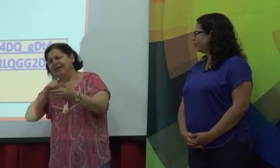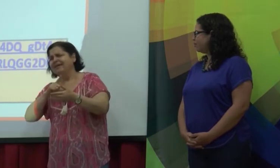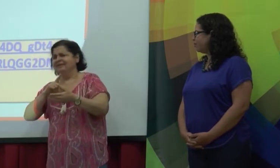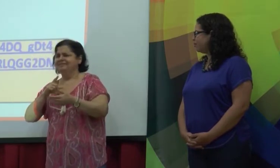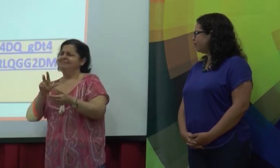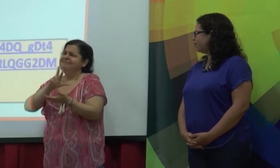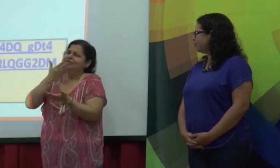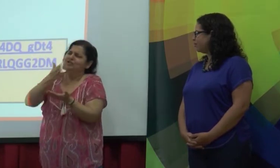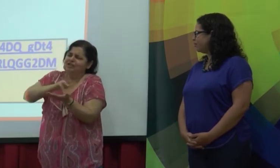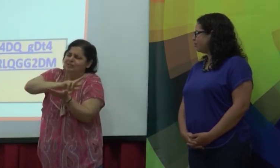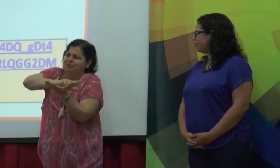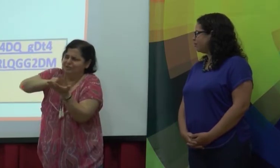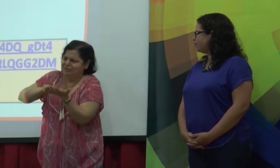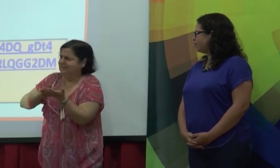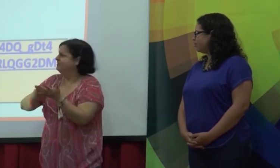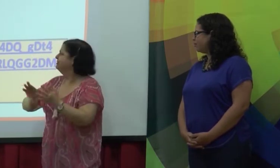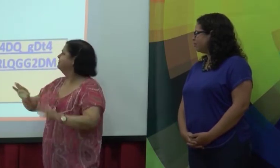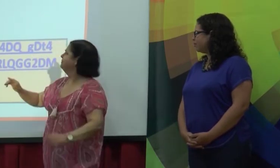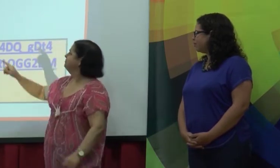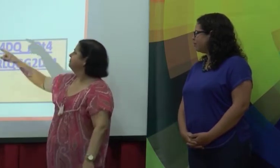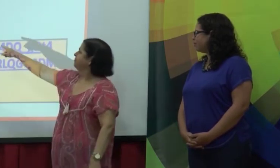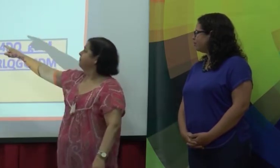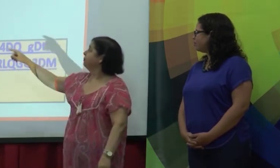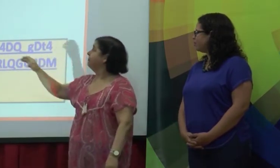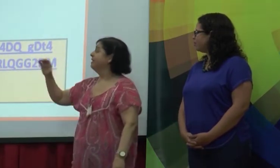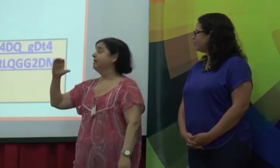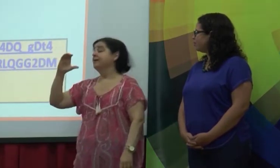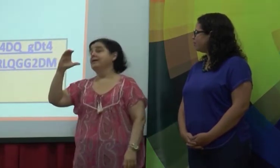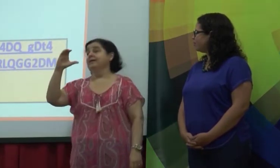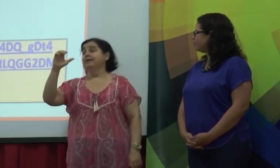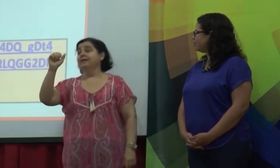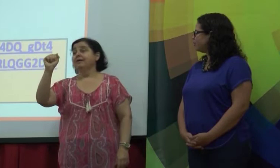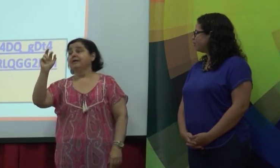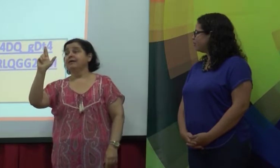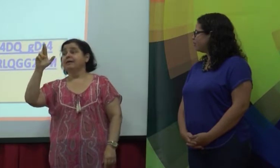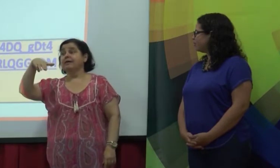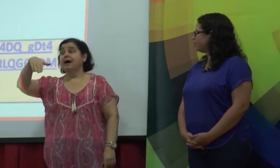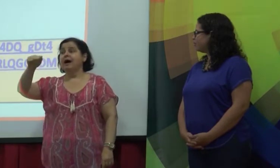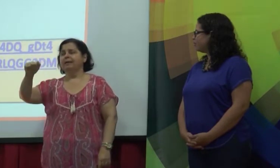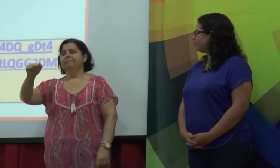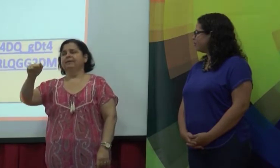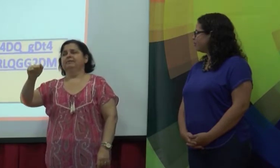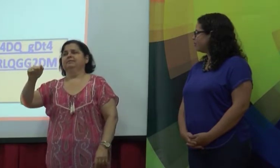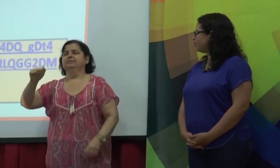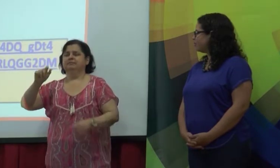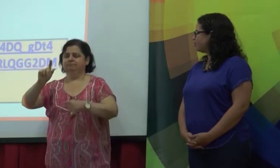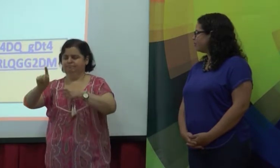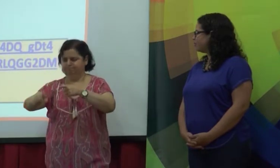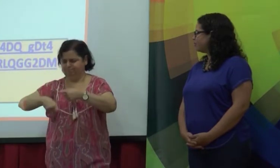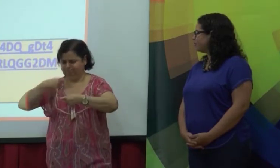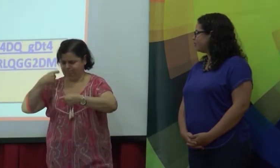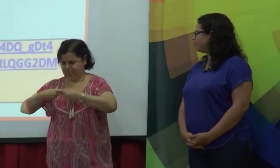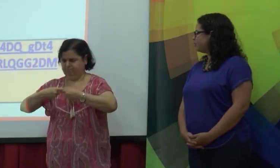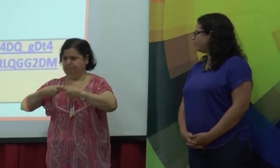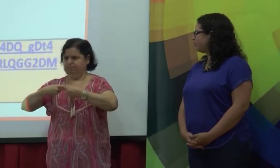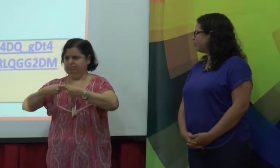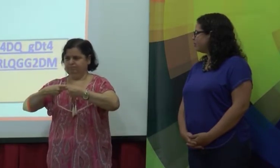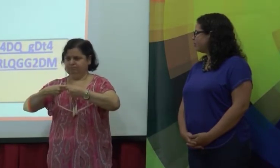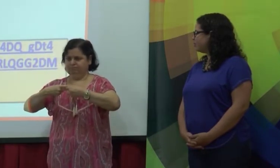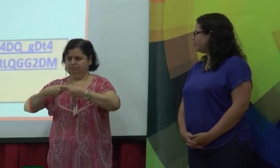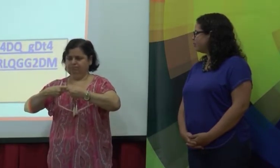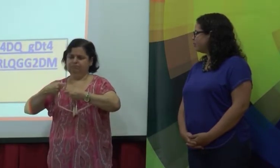Então, a gente pensou em diversos tipos de sinais e acabou sendo esse. Karma.